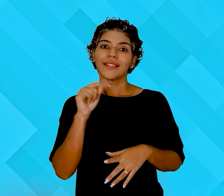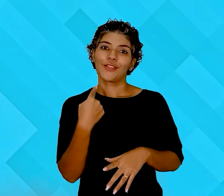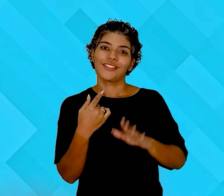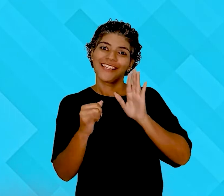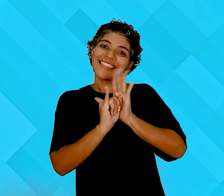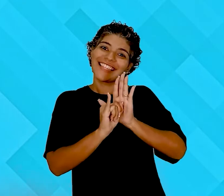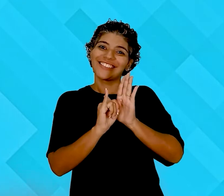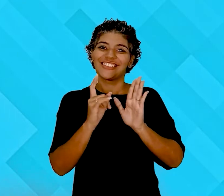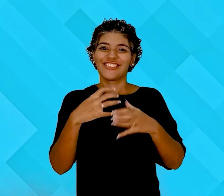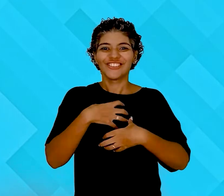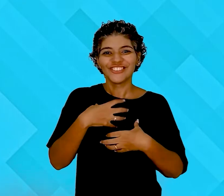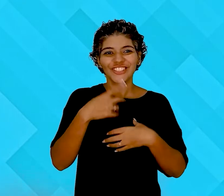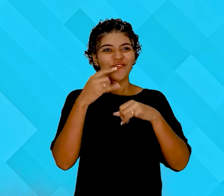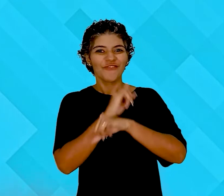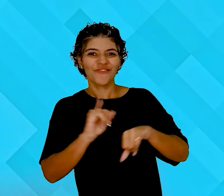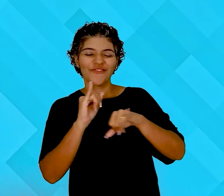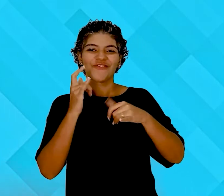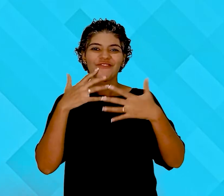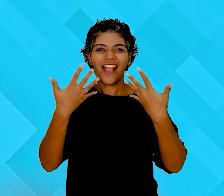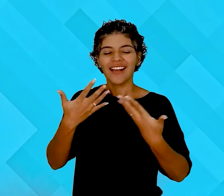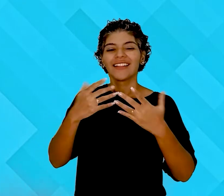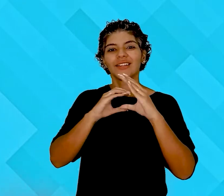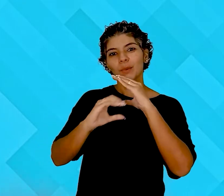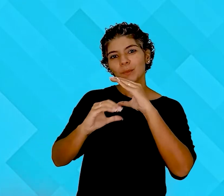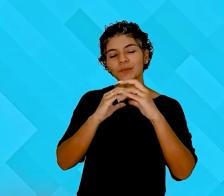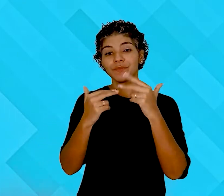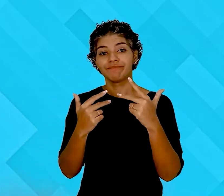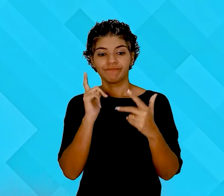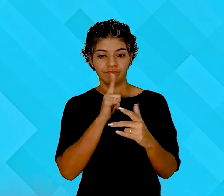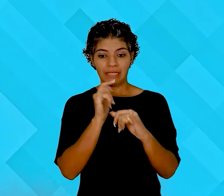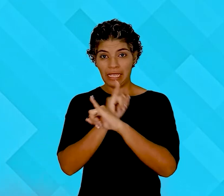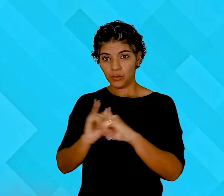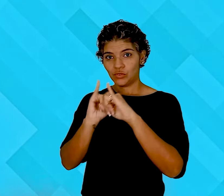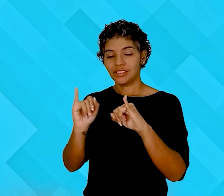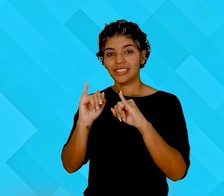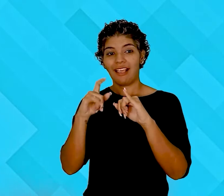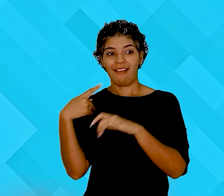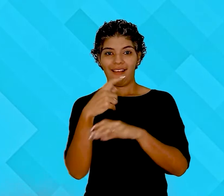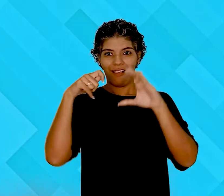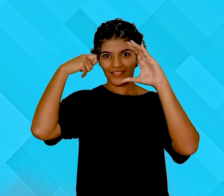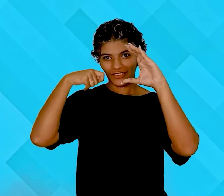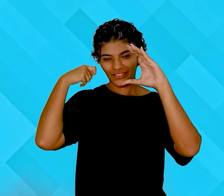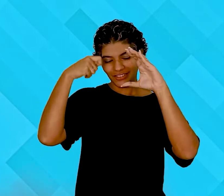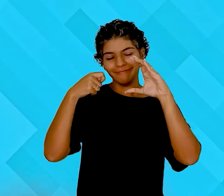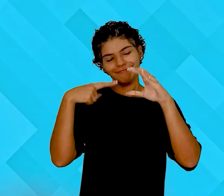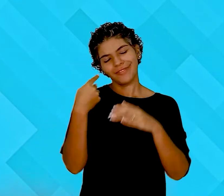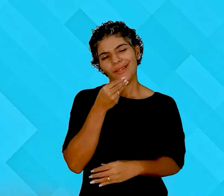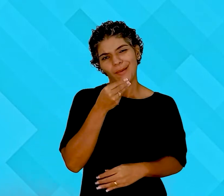pegava os materiais de divulgação e adaptava, né? Quem é de produção já teve que divulgar alguma coisa, sabe que é assim que a gente faz.